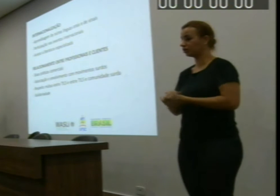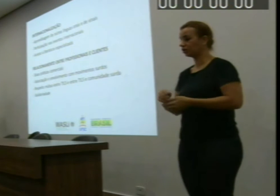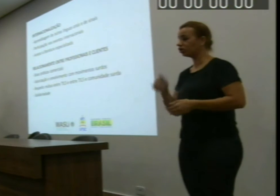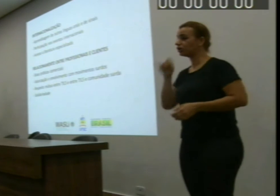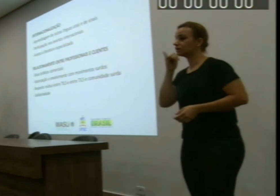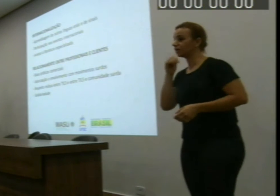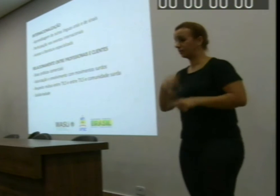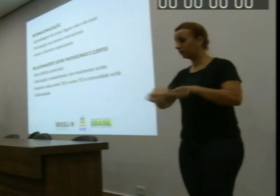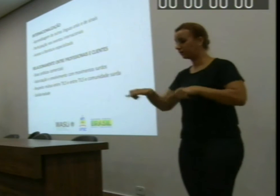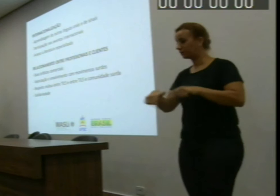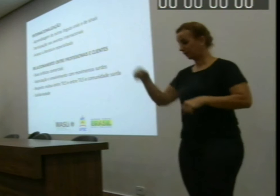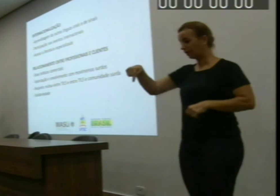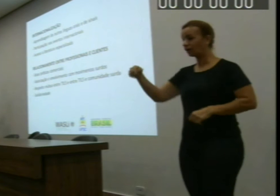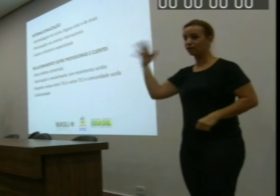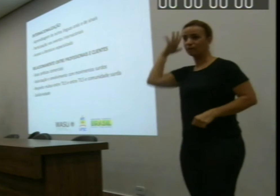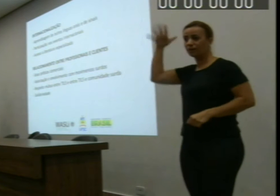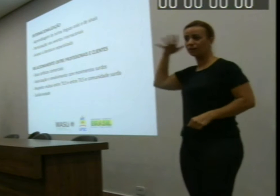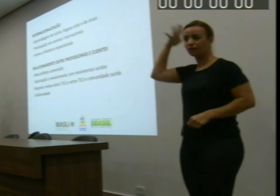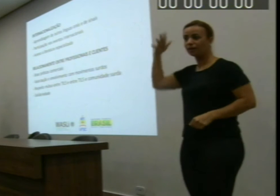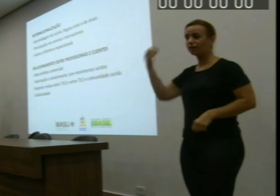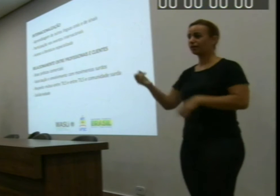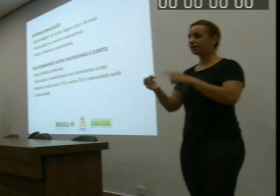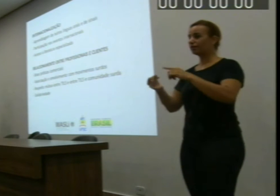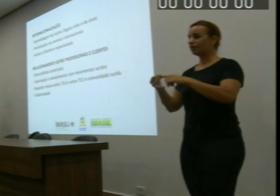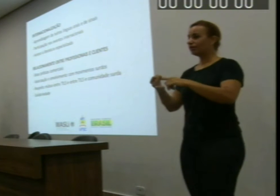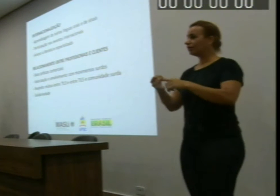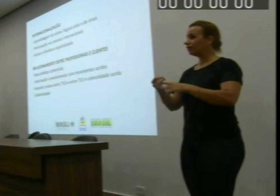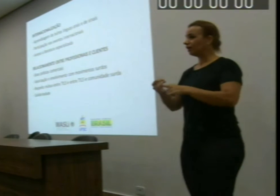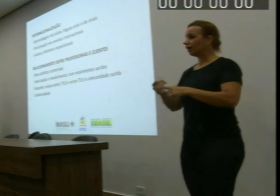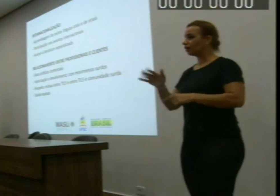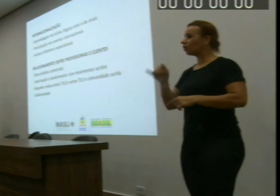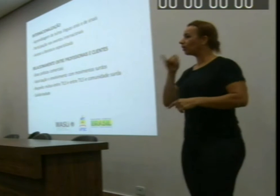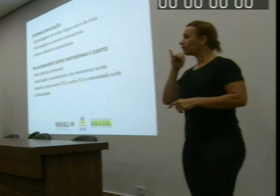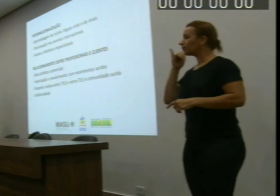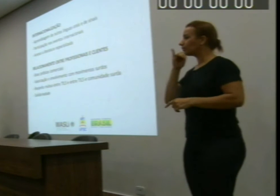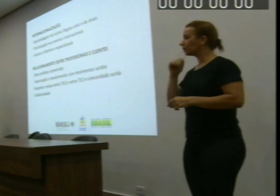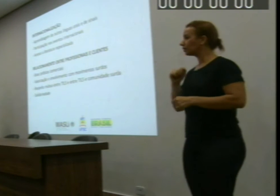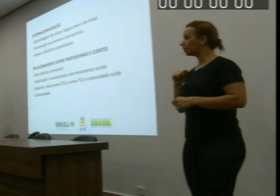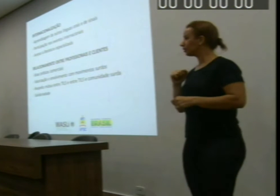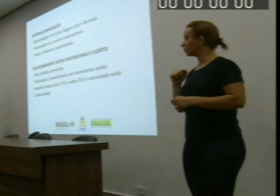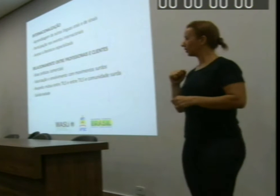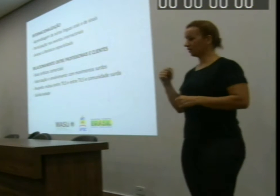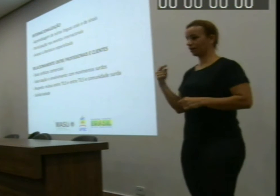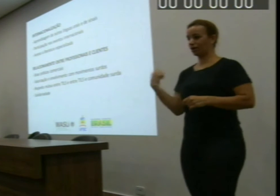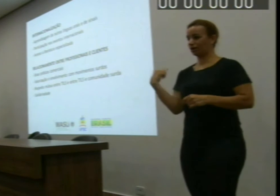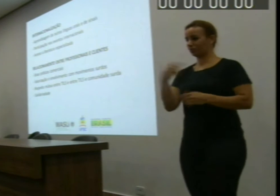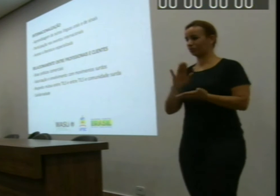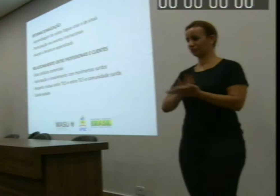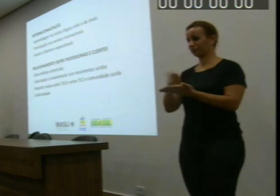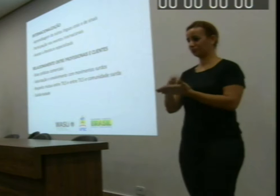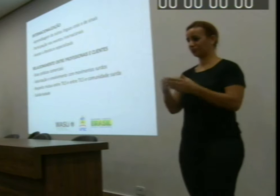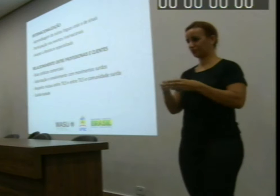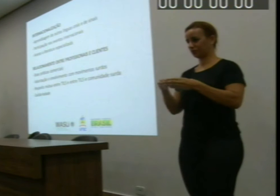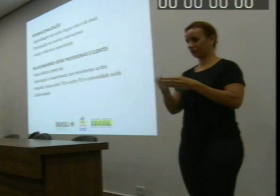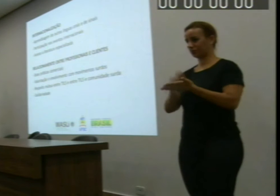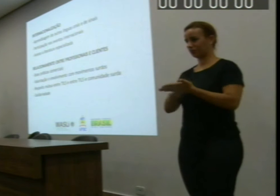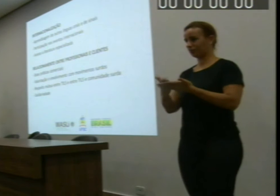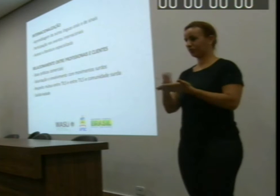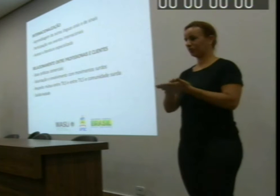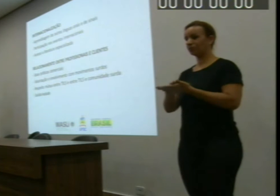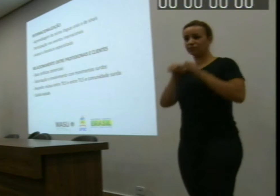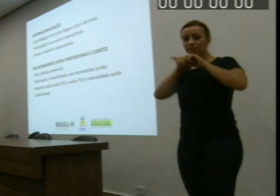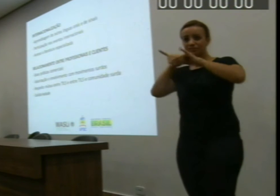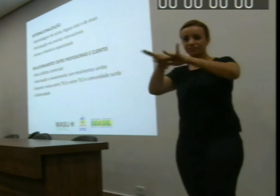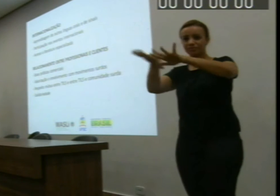atuar que algo bem bem bem objetivo agora vocês estão interpretando aqui não é tá sendo